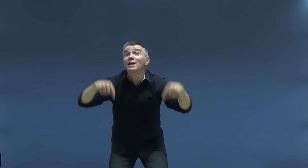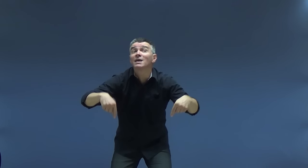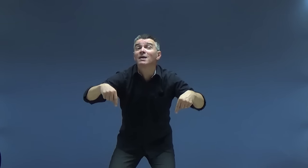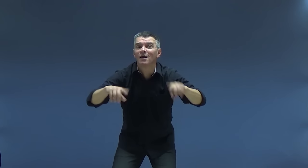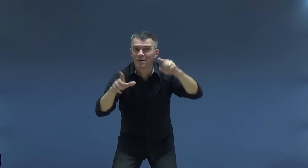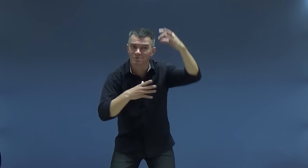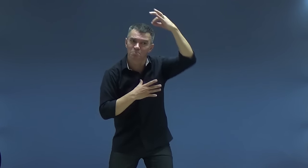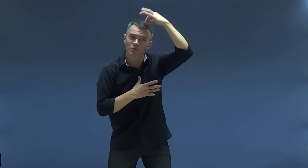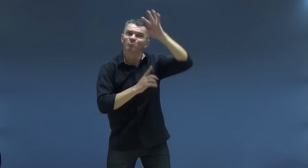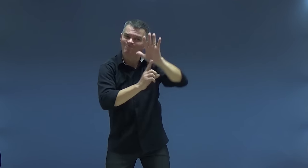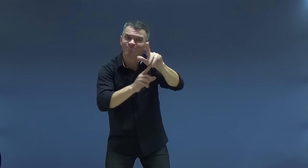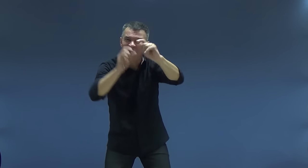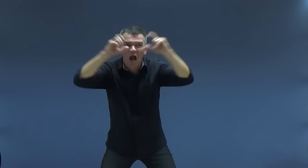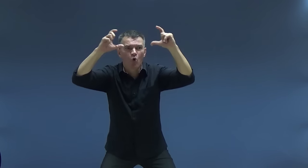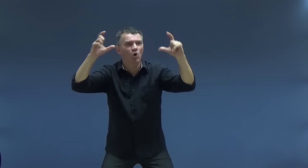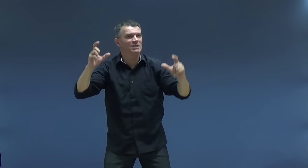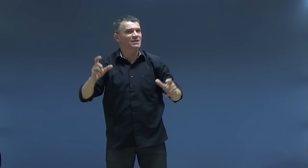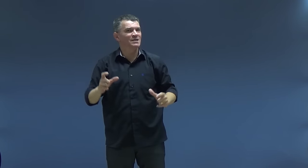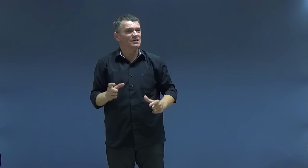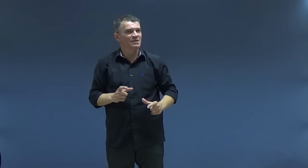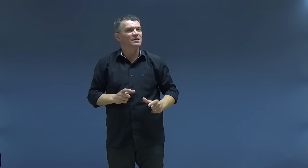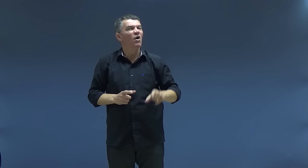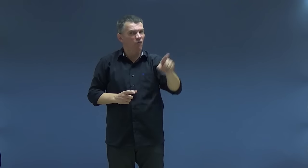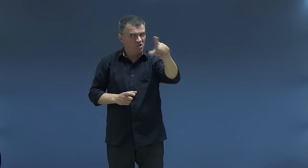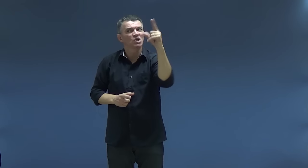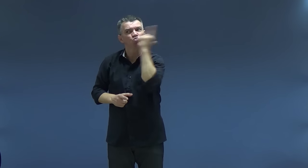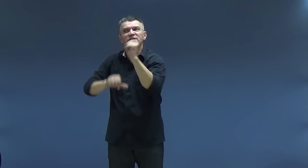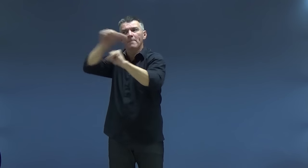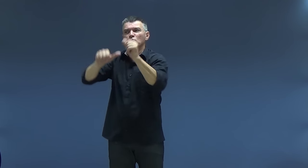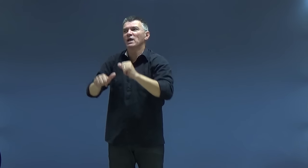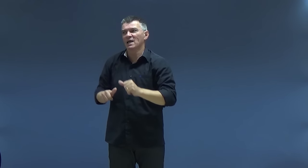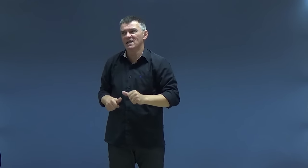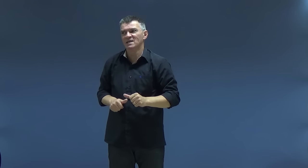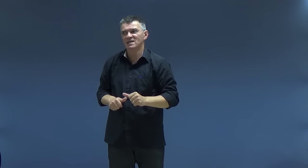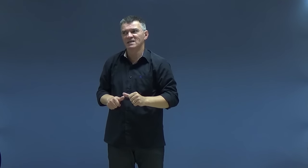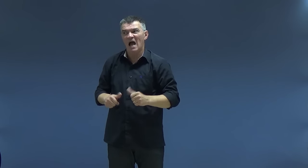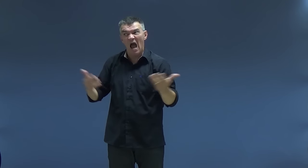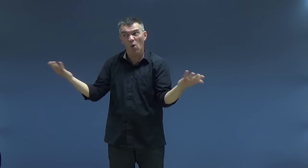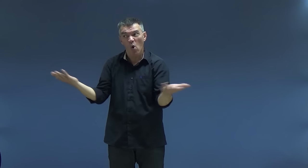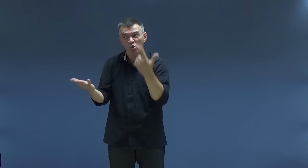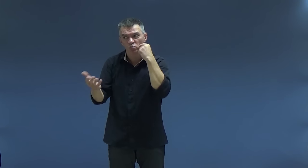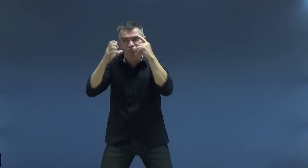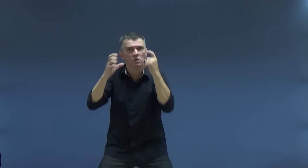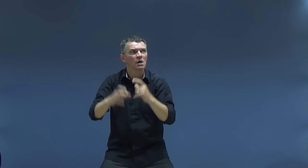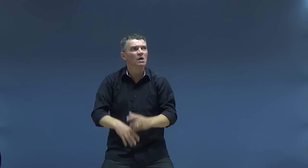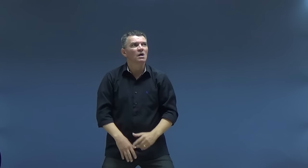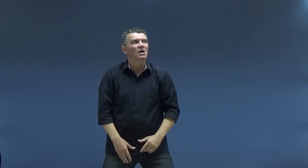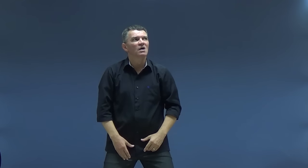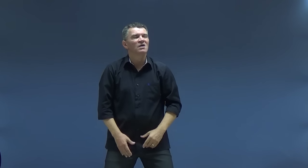estou aqui. É o Espírito que está falando para eu falar que vocês acordem. Mude de vida, agora.